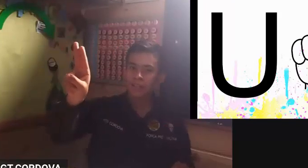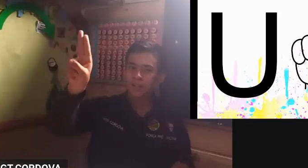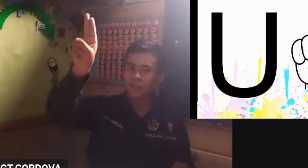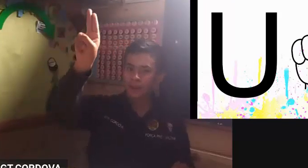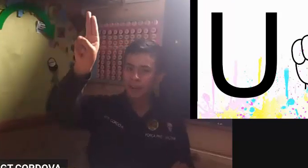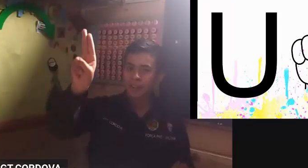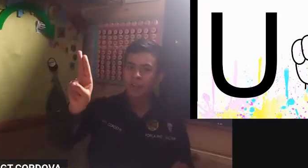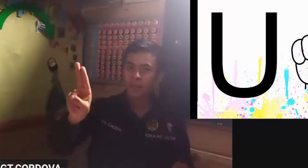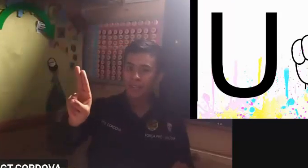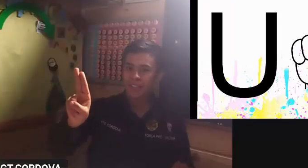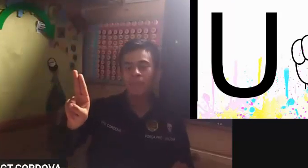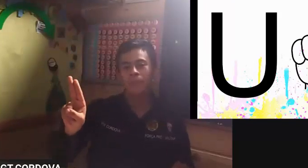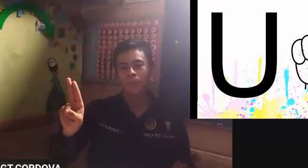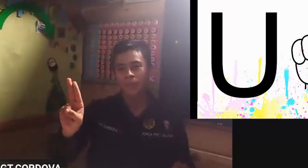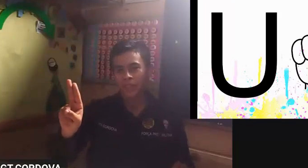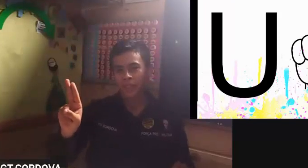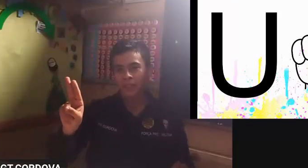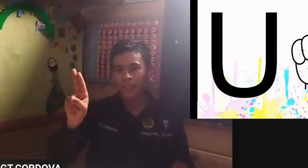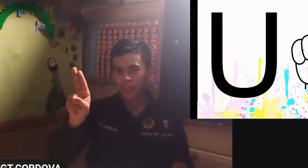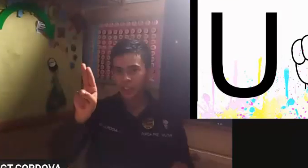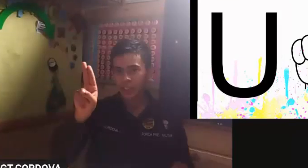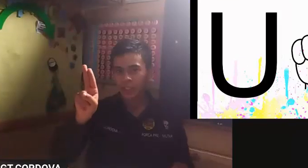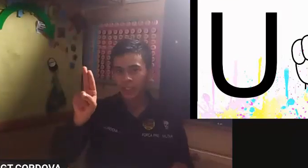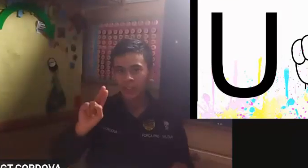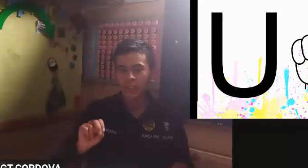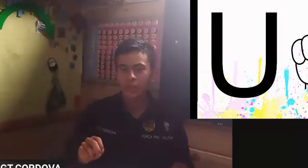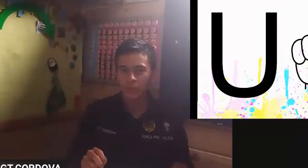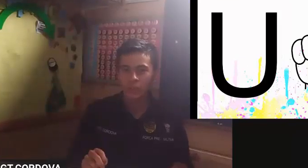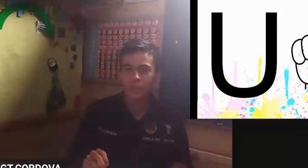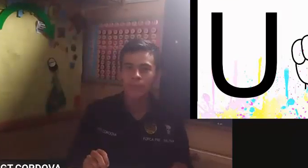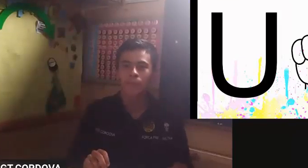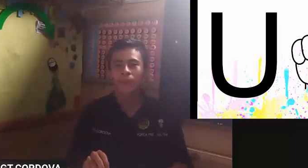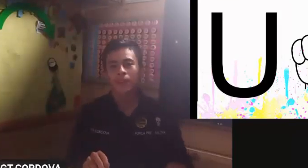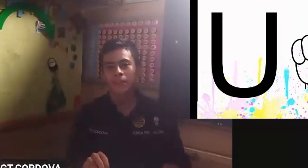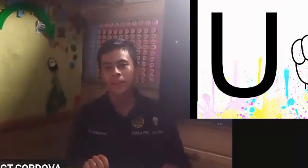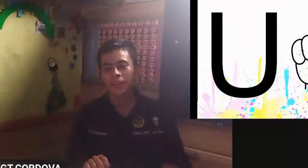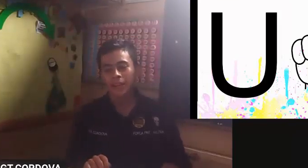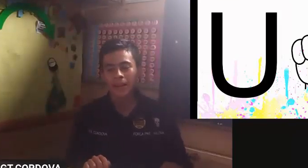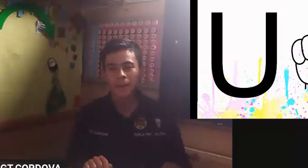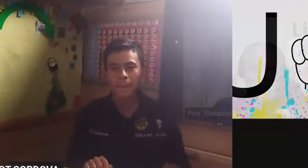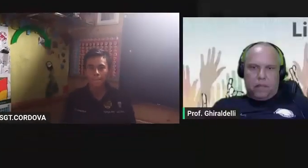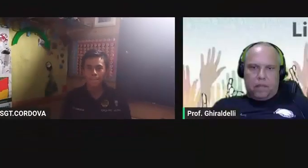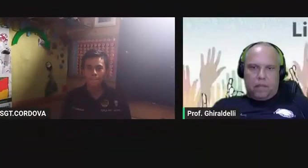2 pernas estão para cima. Então, a gente deixa assim o U. Entendeu, Grandel?